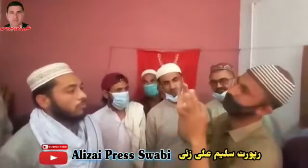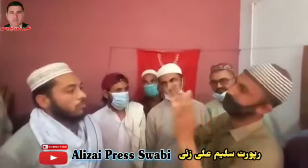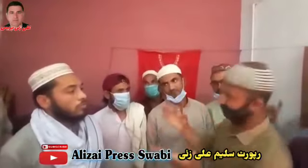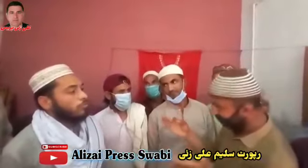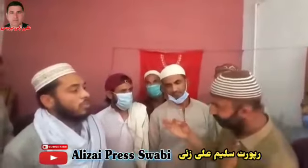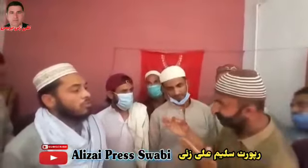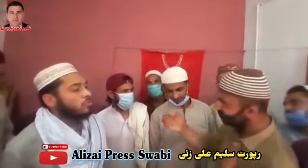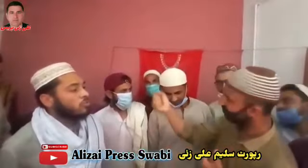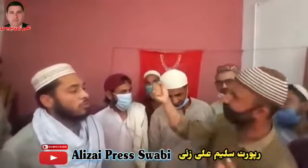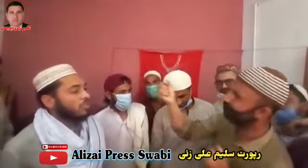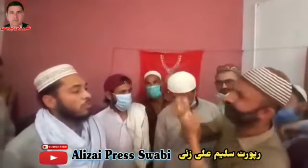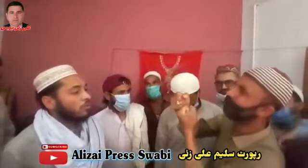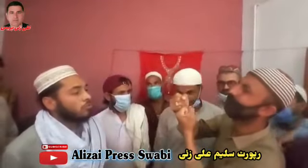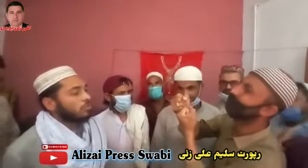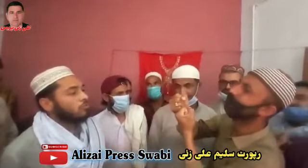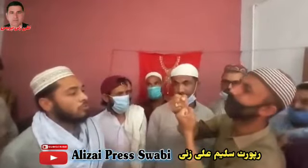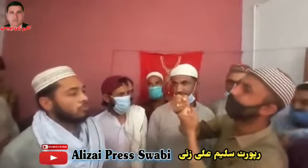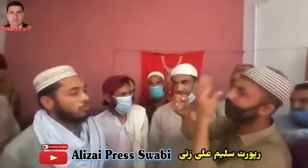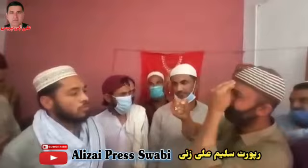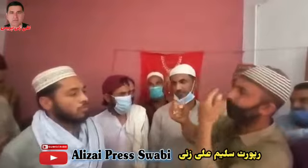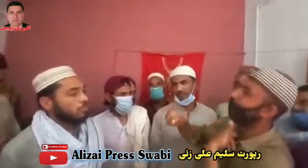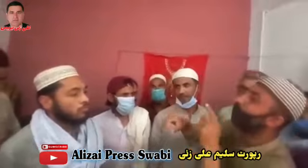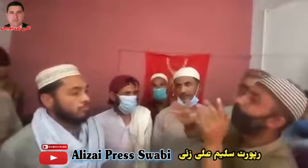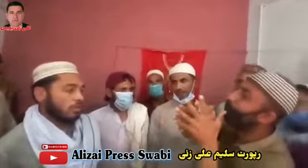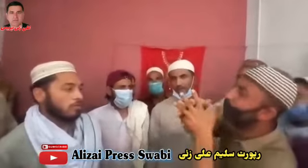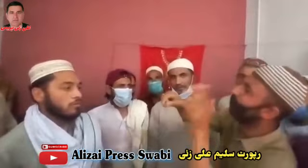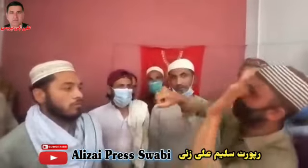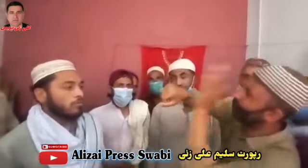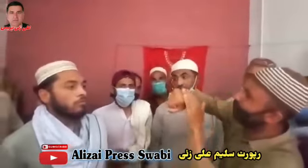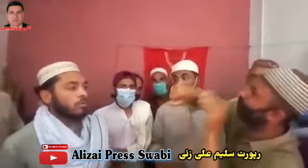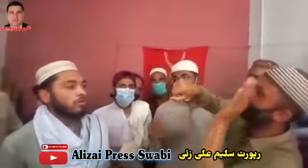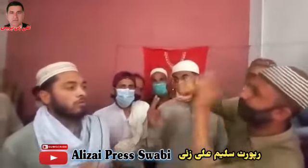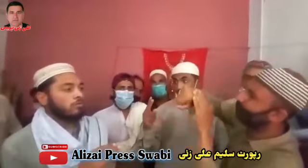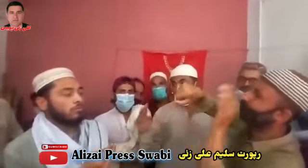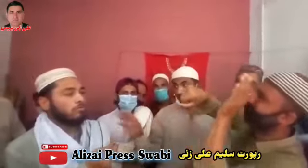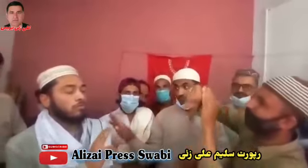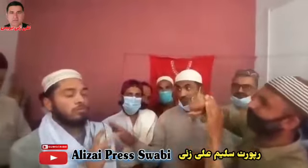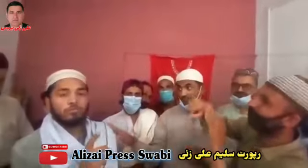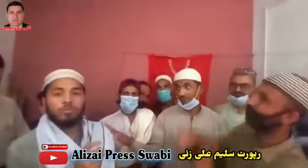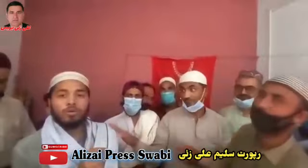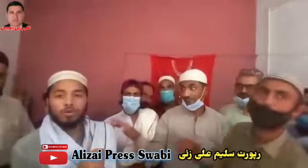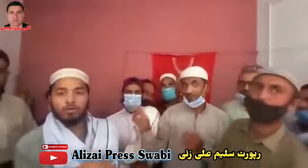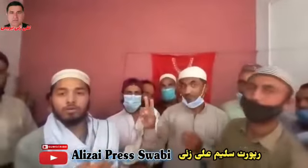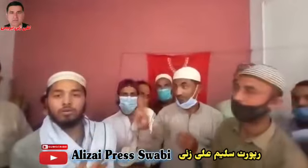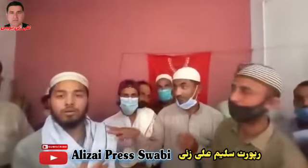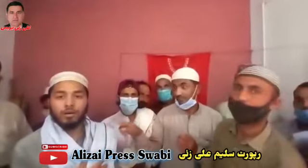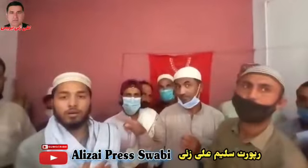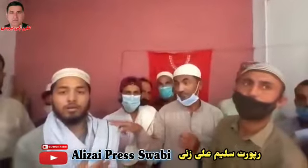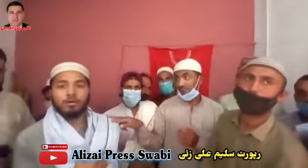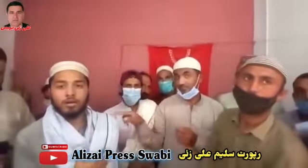نشته. نو ډېر د افسوس خبره ده. زه د حکمرانانو ته دا وایم چې خدای ته وګورئ، د خدای نه وېرېږئ، د دې غریبانانو ازار مه اخلئ. ولې